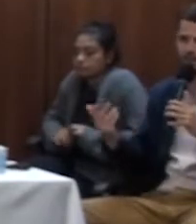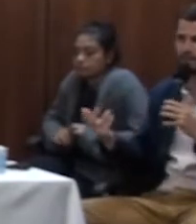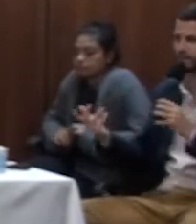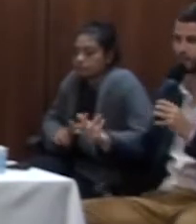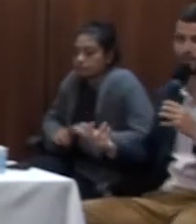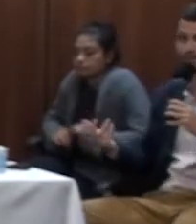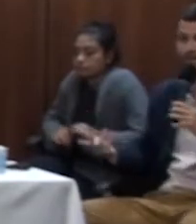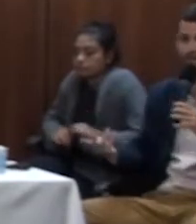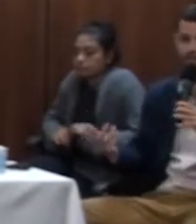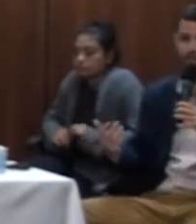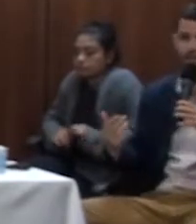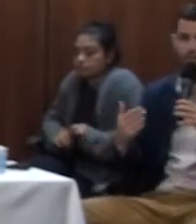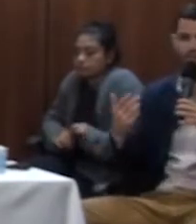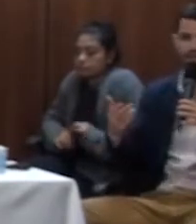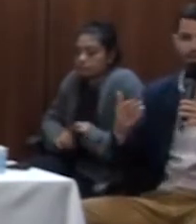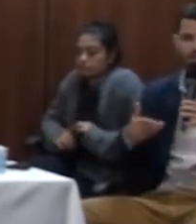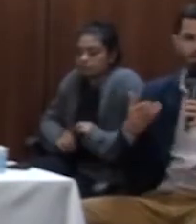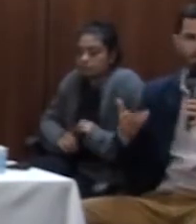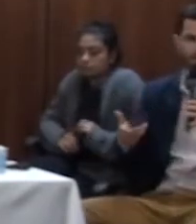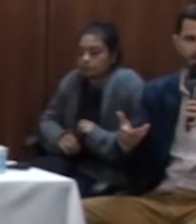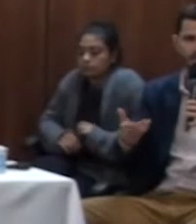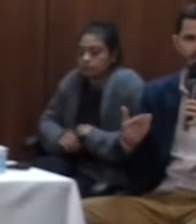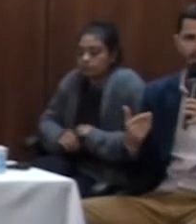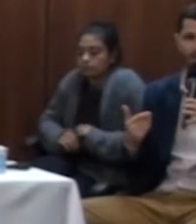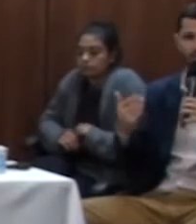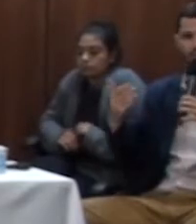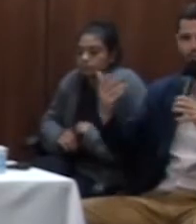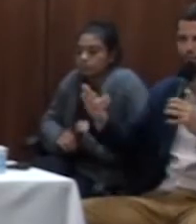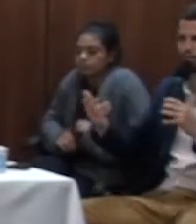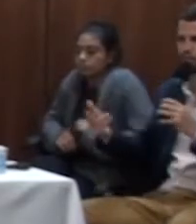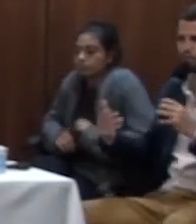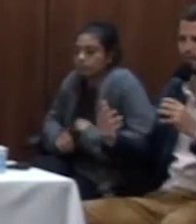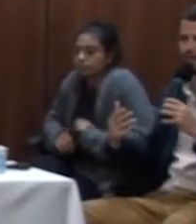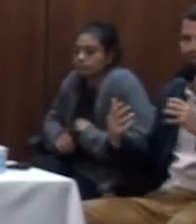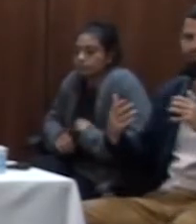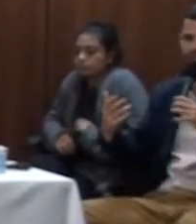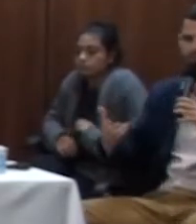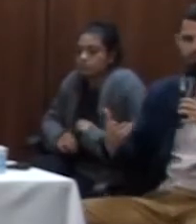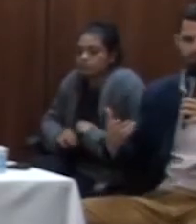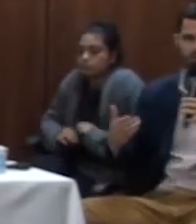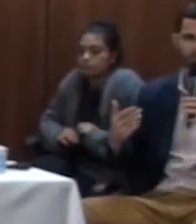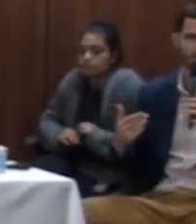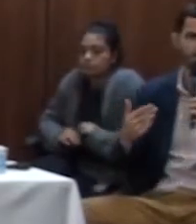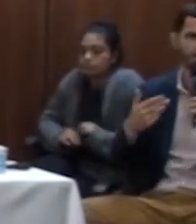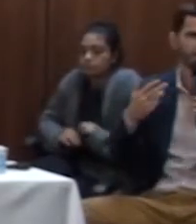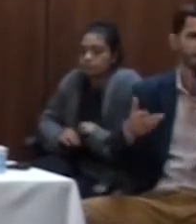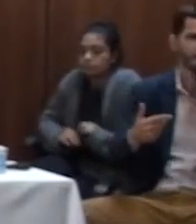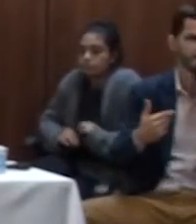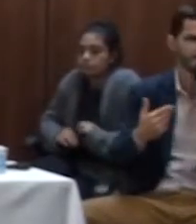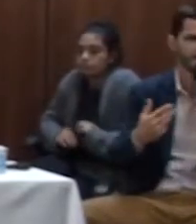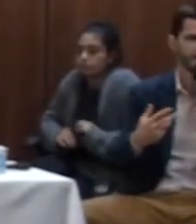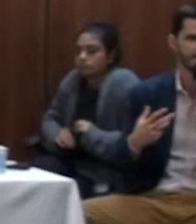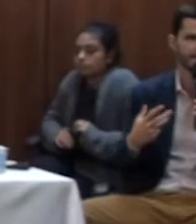o HC é ligado a uma universidade, e por mais que hoje receba recursos do SUS para fazer algumas intervenções, ele sempre